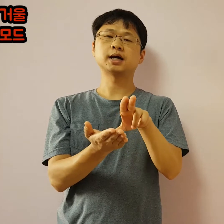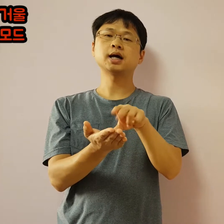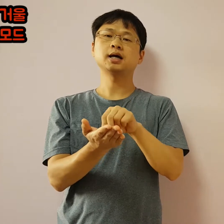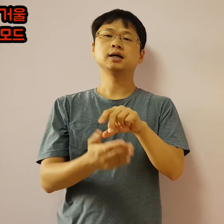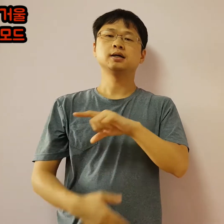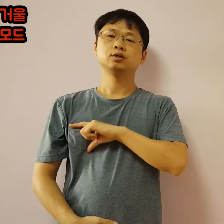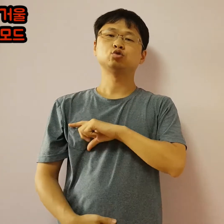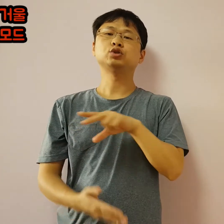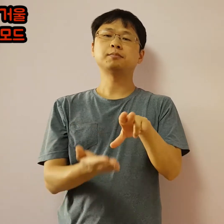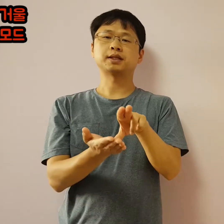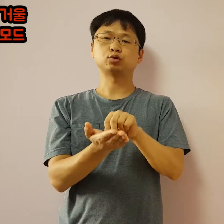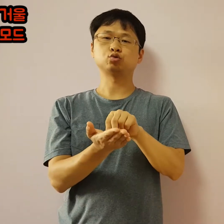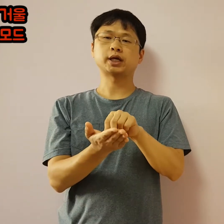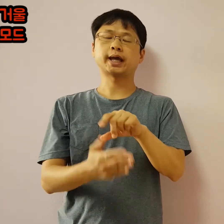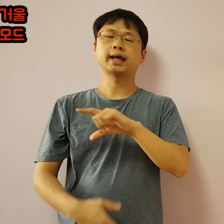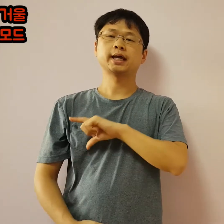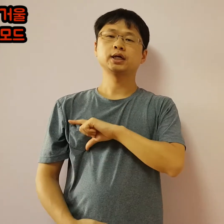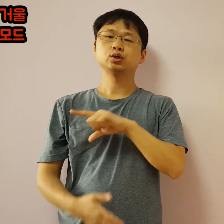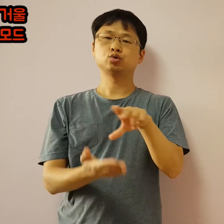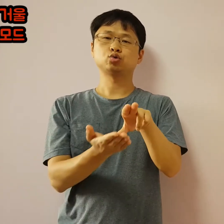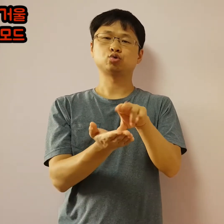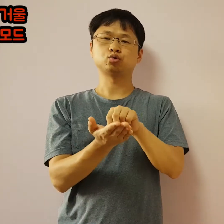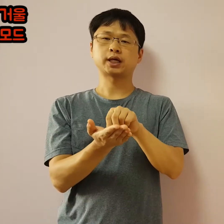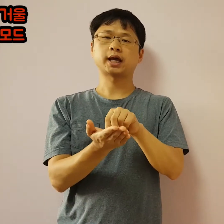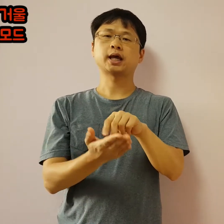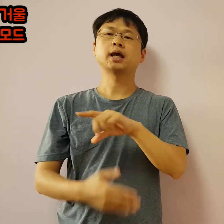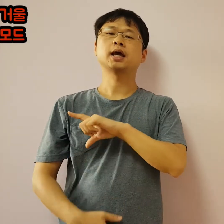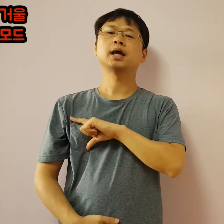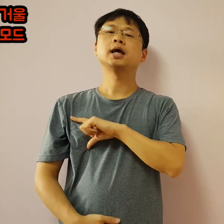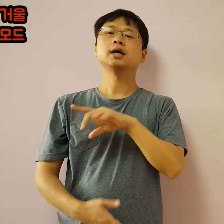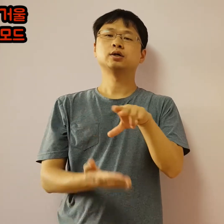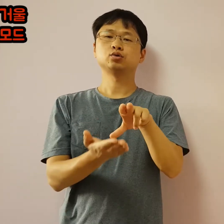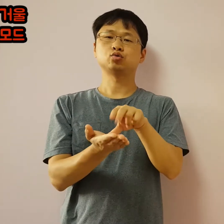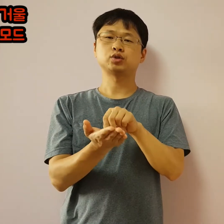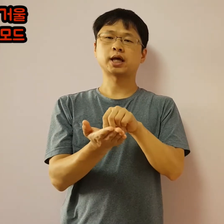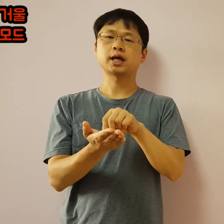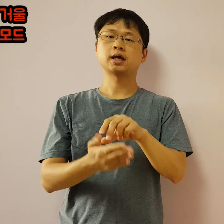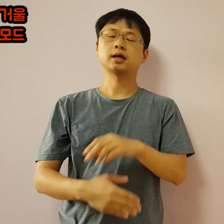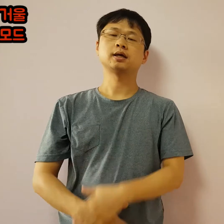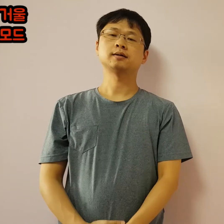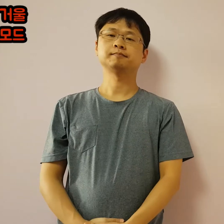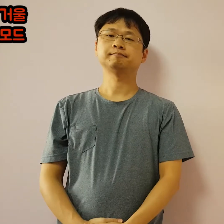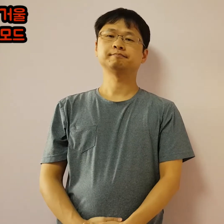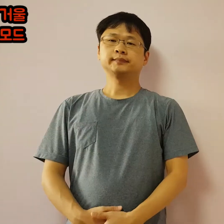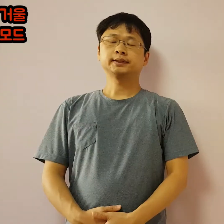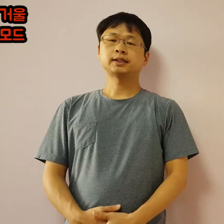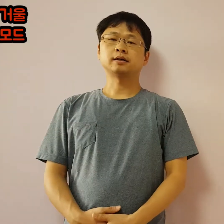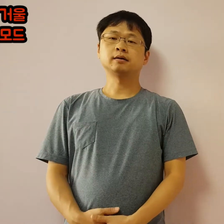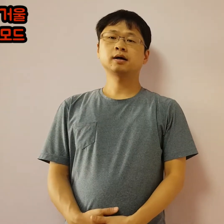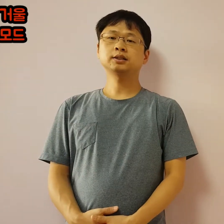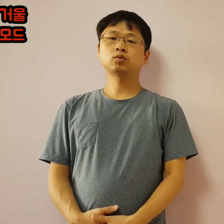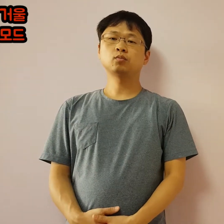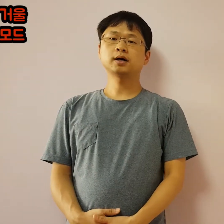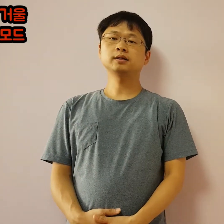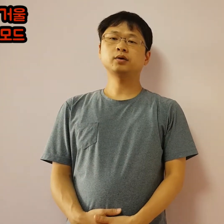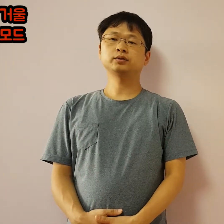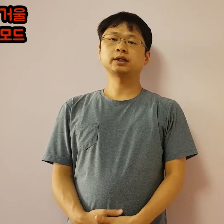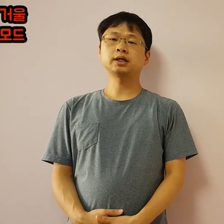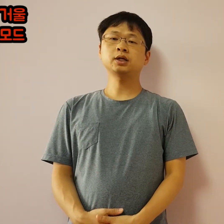뭐냐? 주제입니다. 주제. 주제. 주제. 자, 여러가지 공부하는 내용 중에